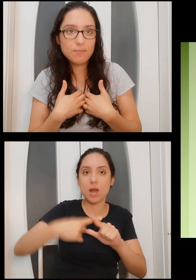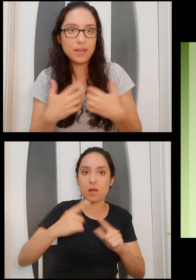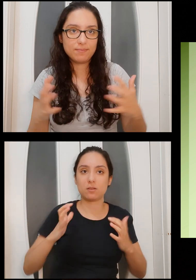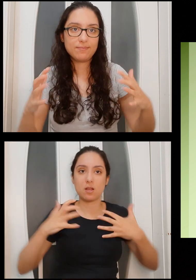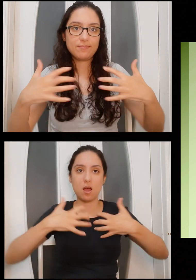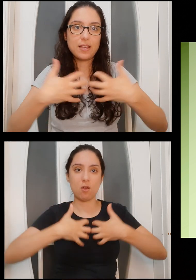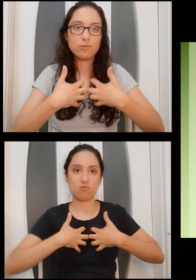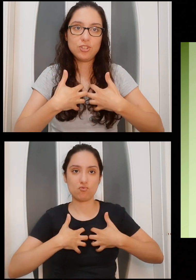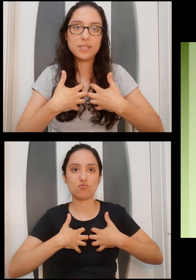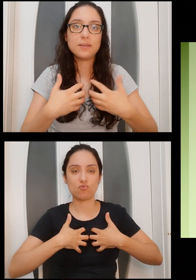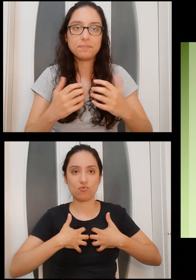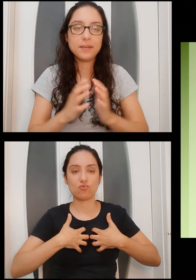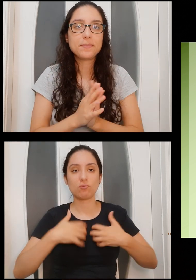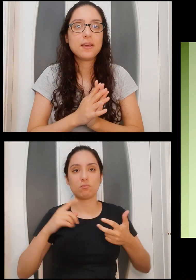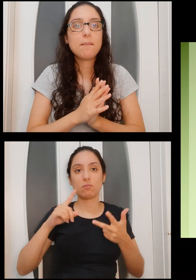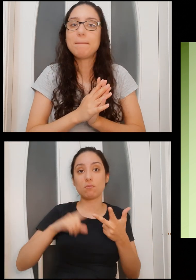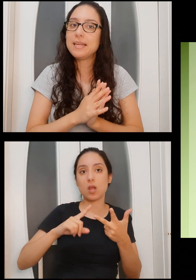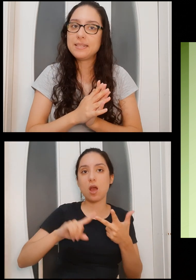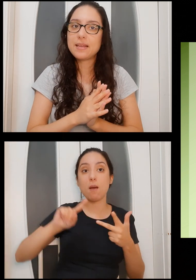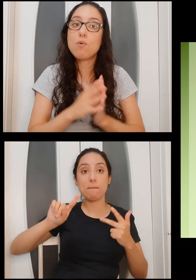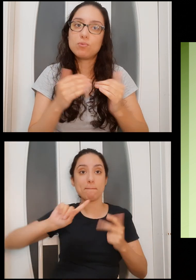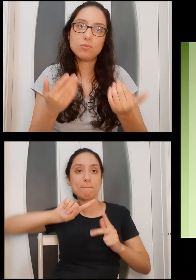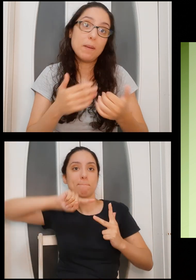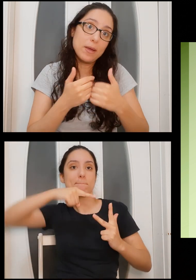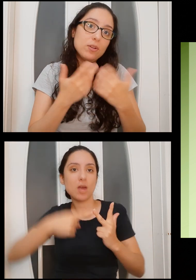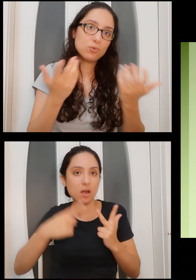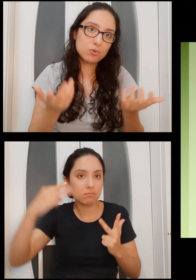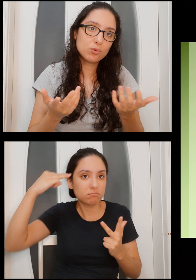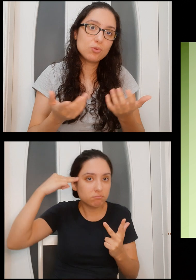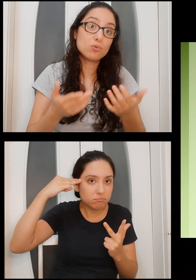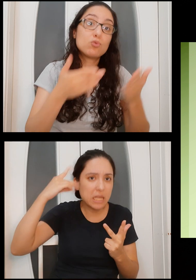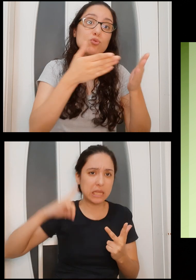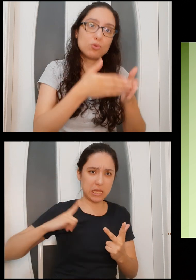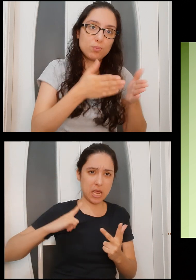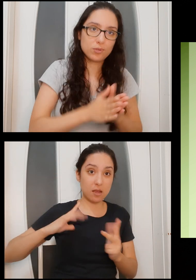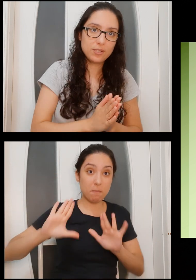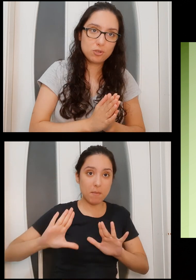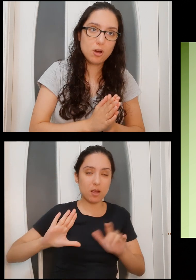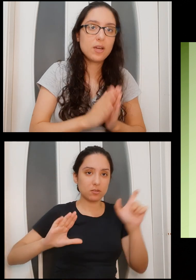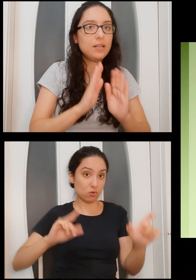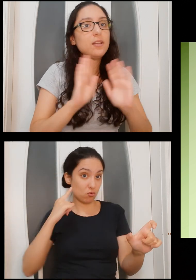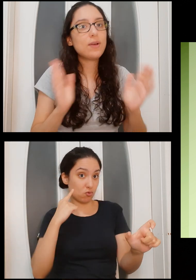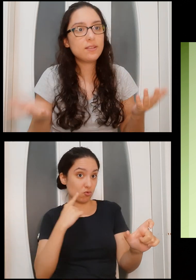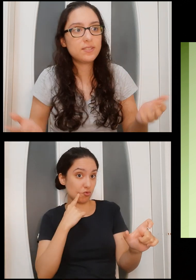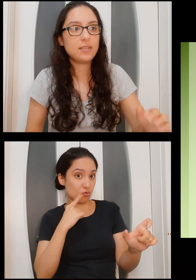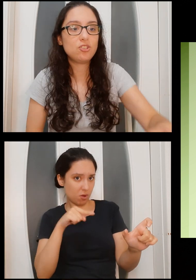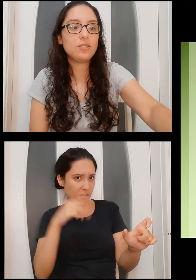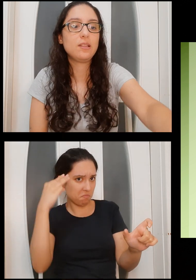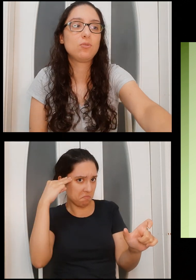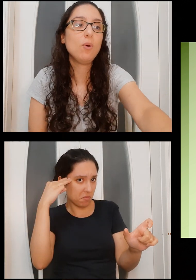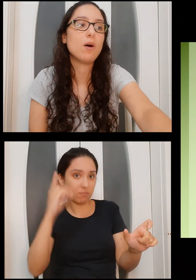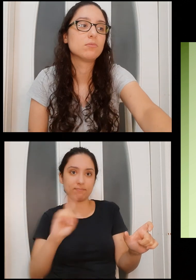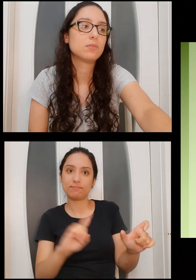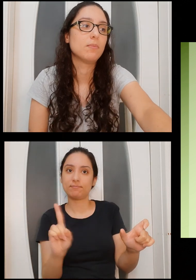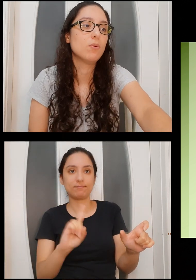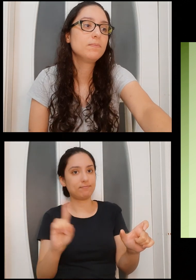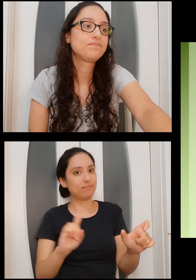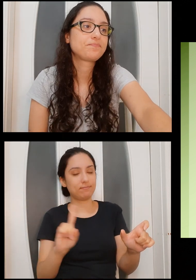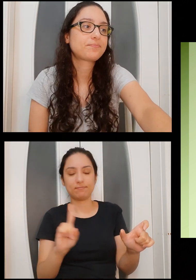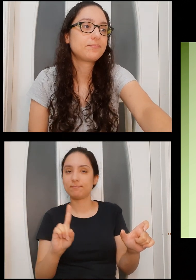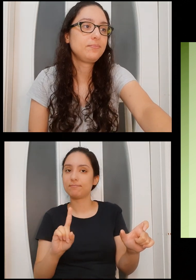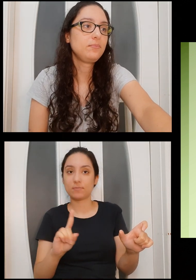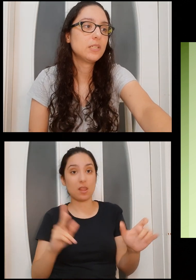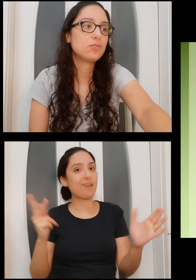autista também. Autista, né? Mas a maioria dos surdos, o surdo por si só, ele não é deficiente intelectual, tá